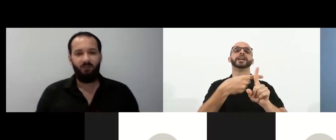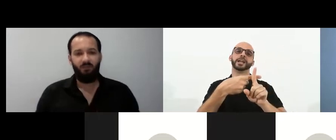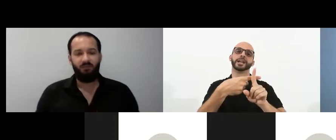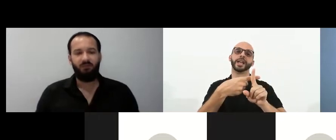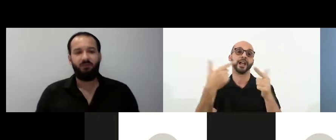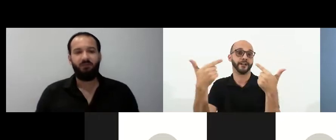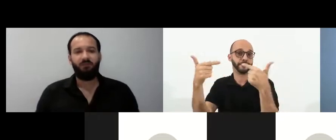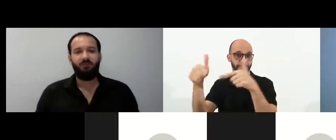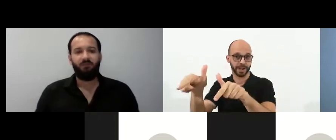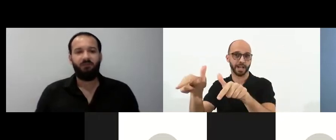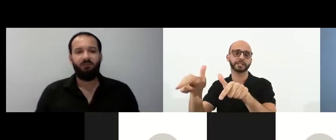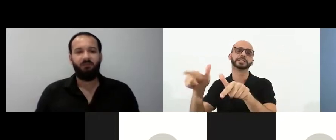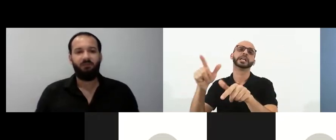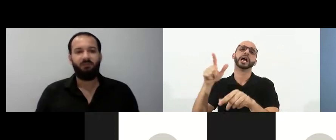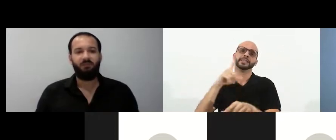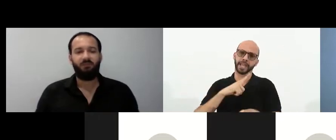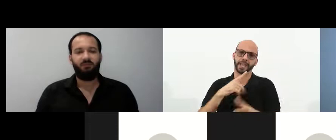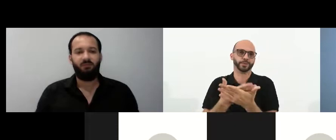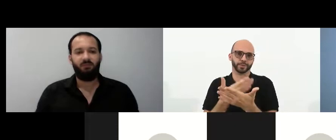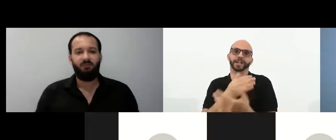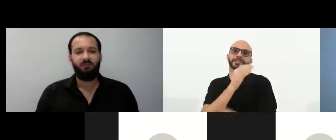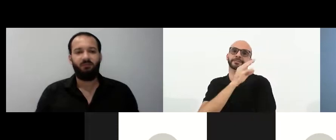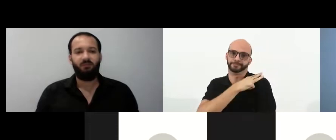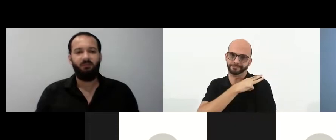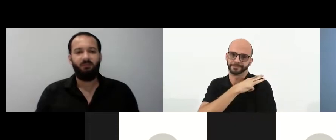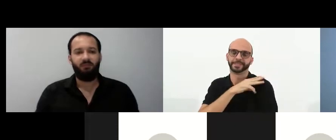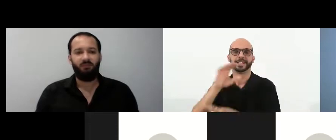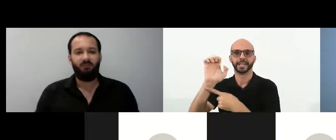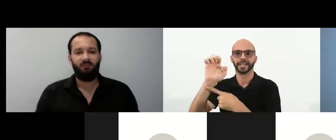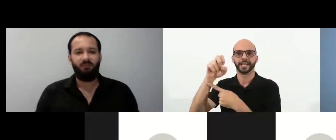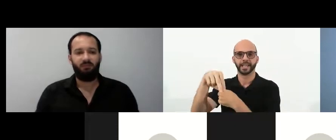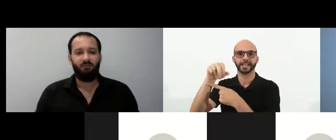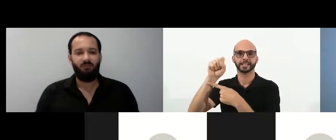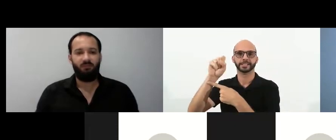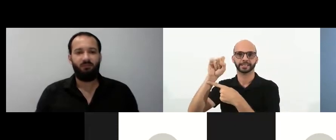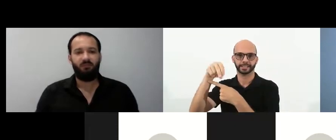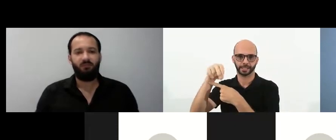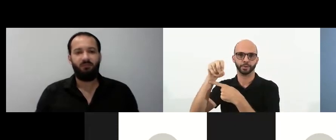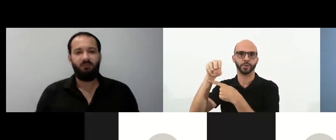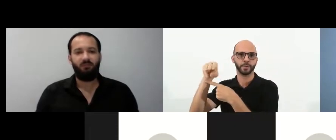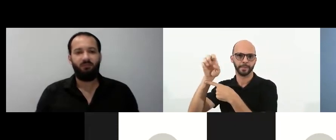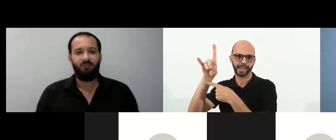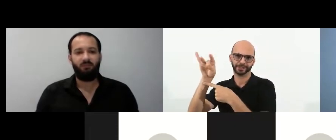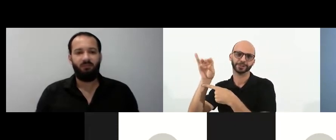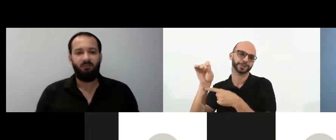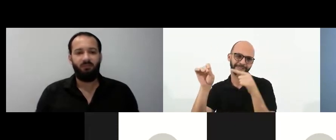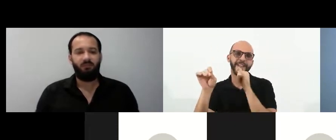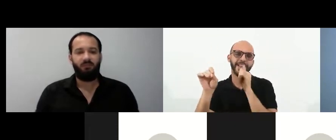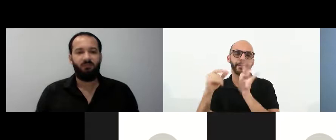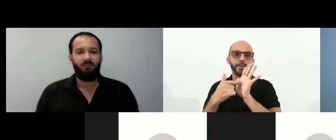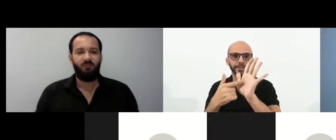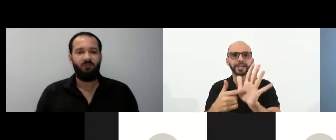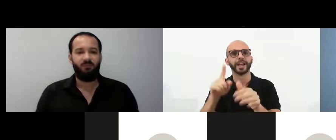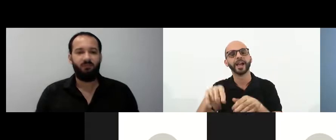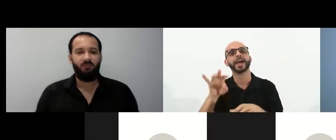A televisão e também o videocassete, que era um momento de estudo para essas pessoas que